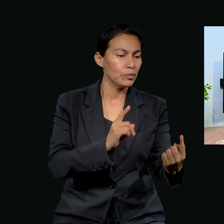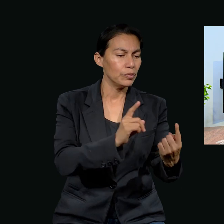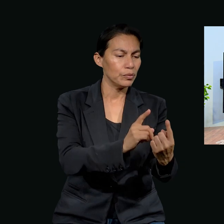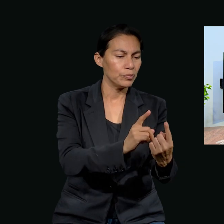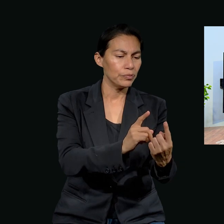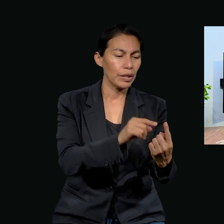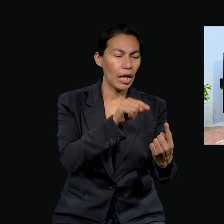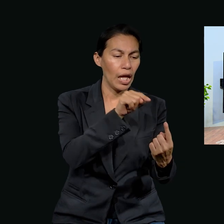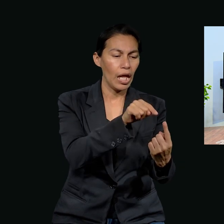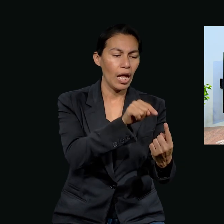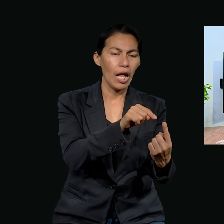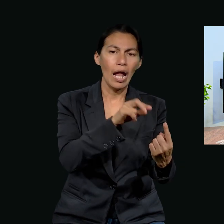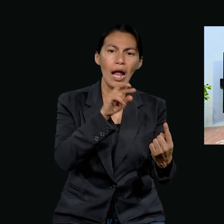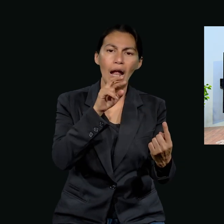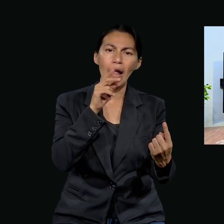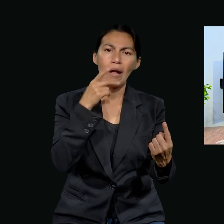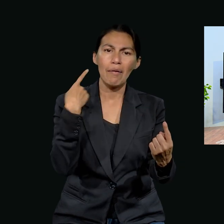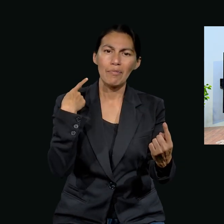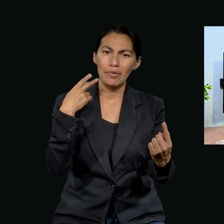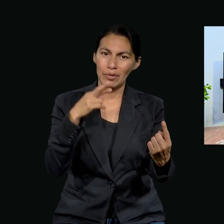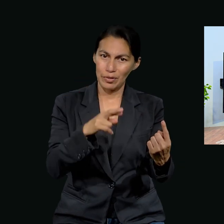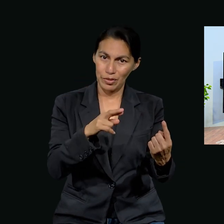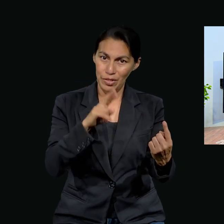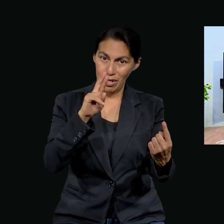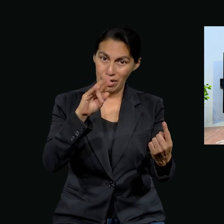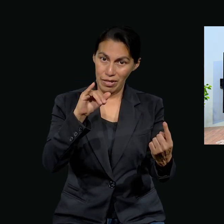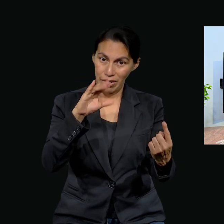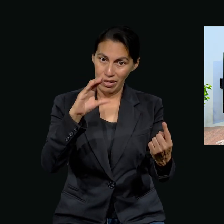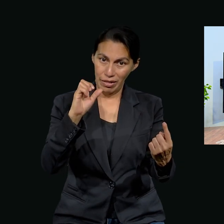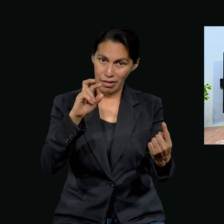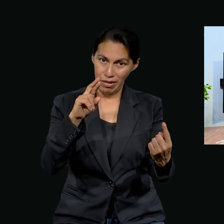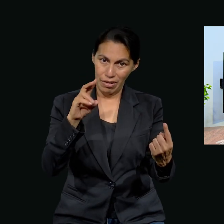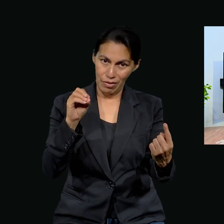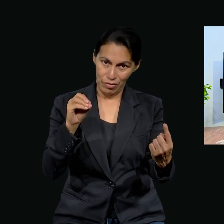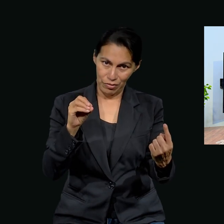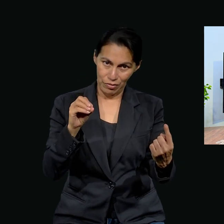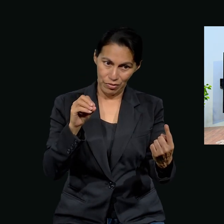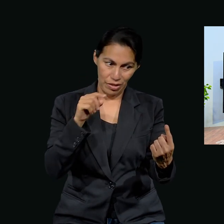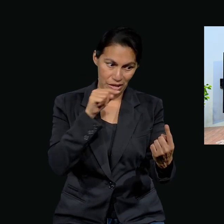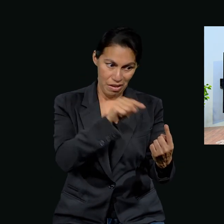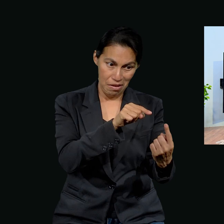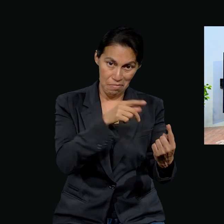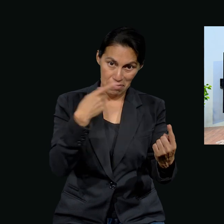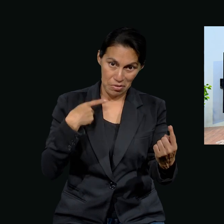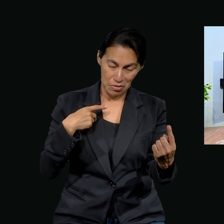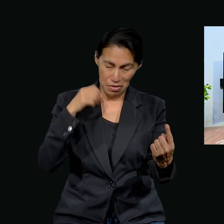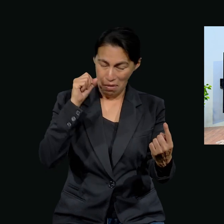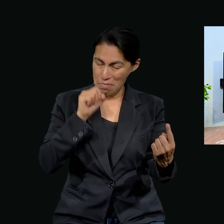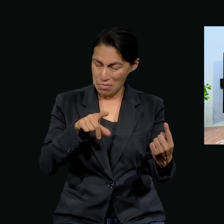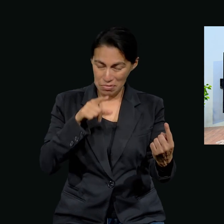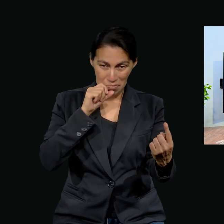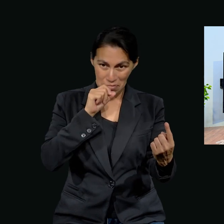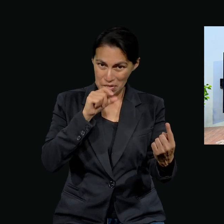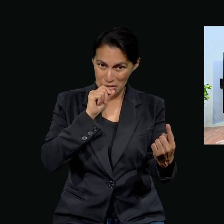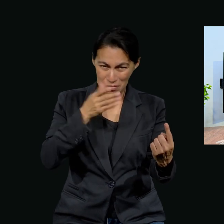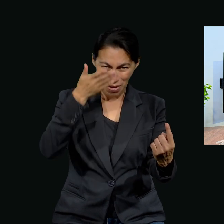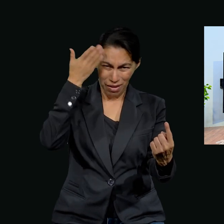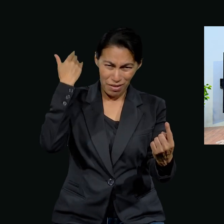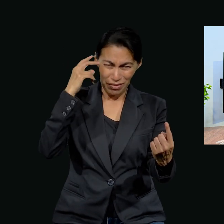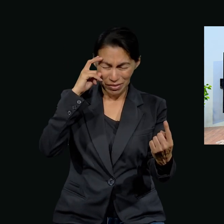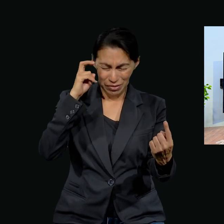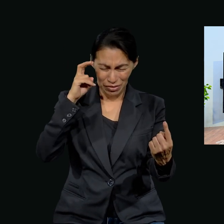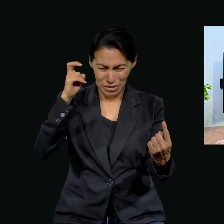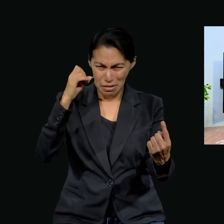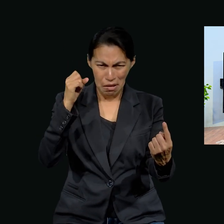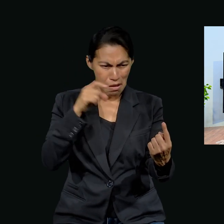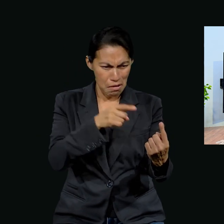Ricardo Jorge Oropesa. La misma persona. sueño. La misma persona en el mismo lugar, a la misma distancia. No,